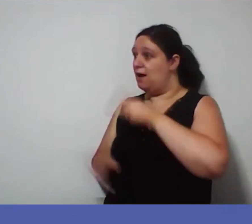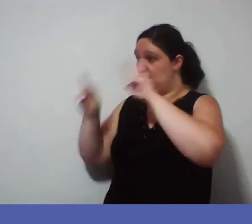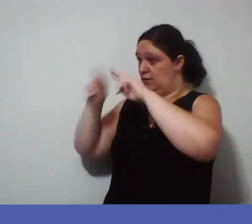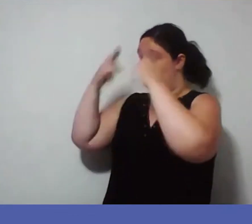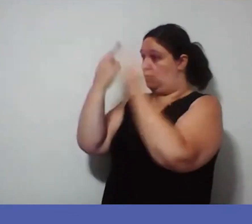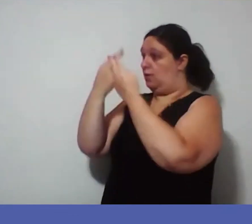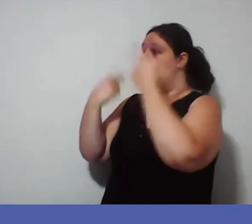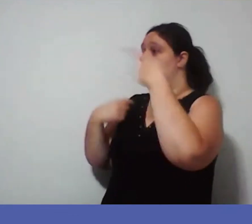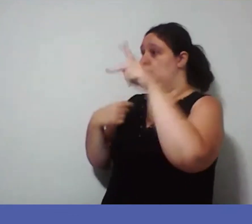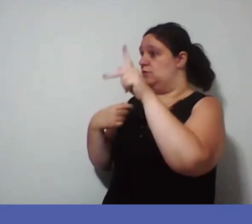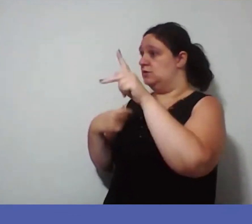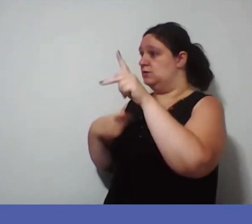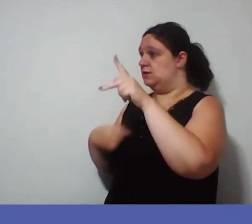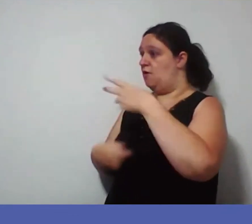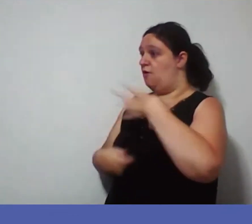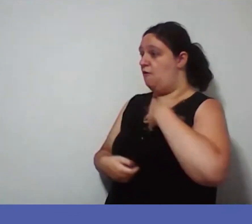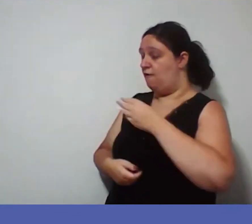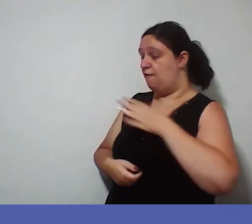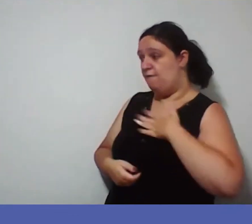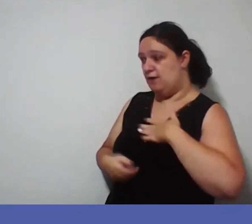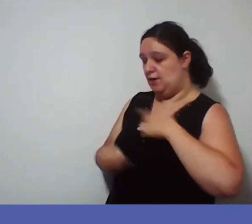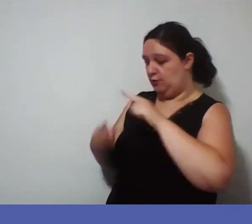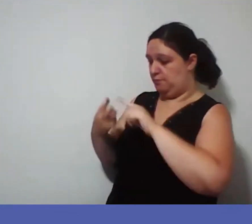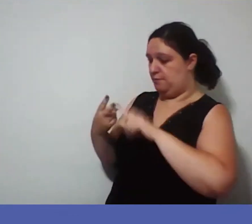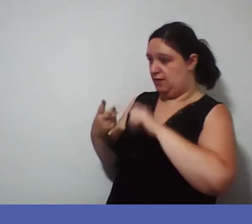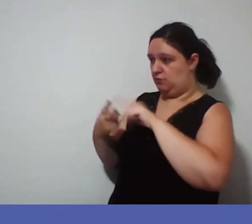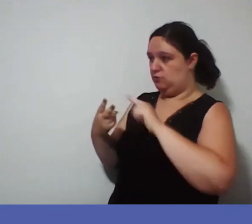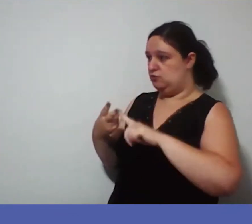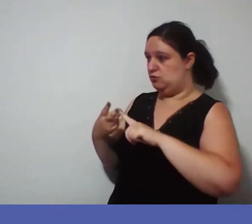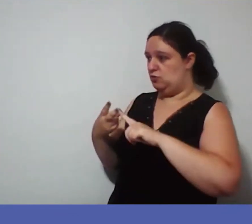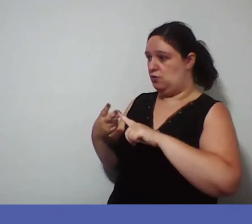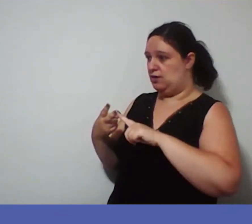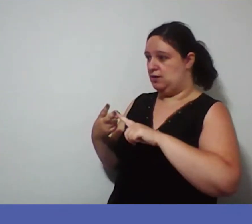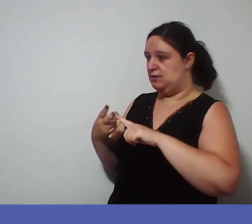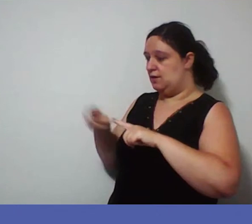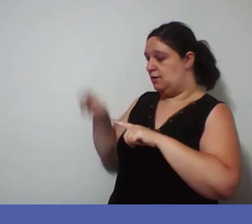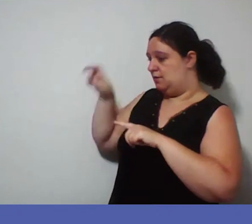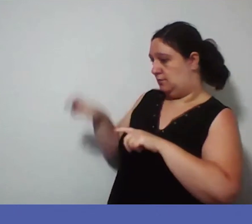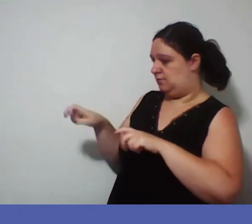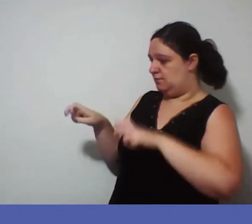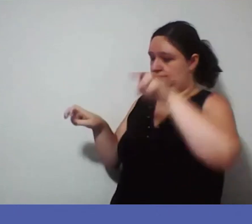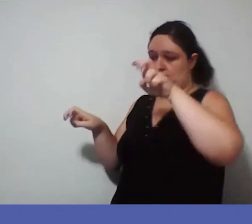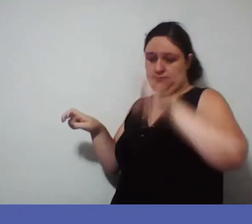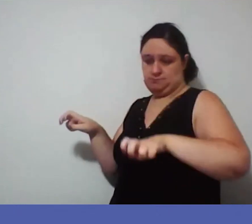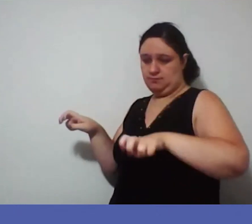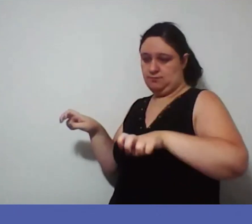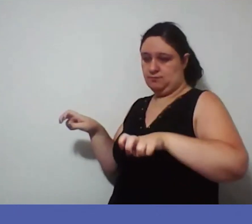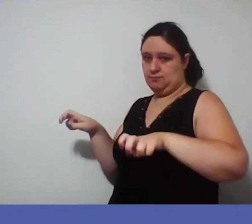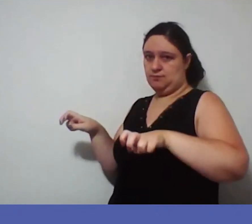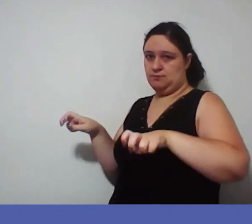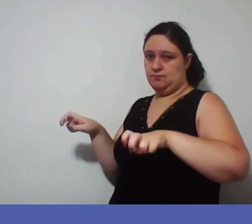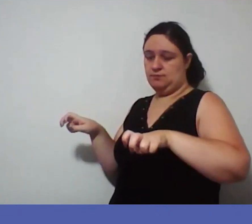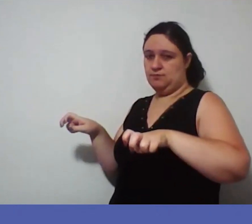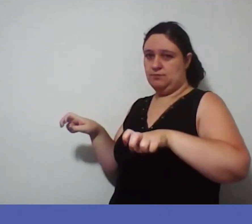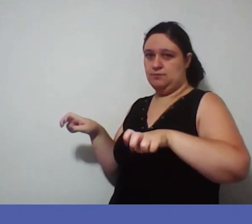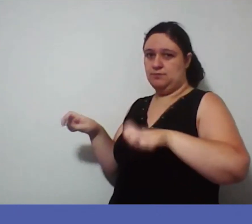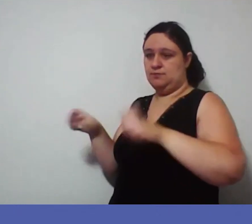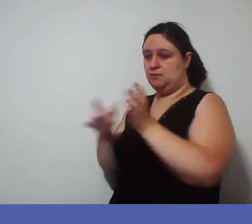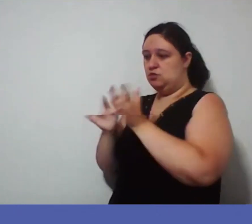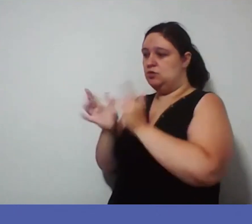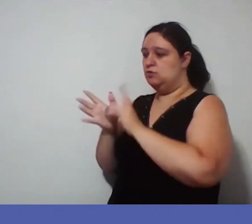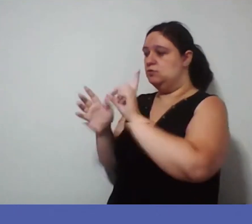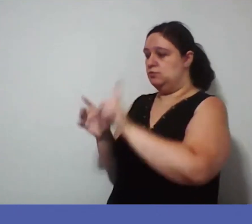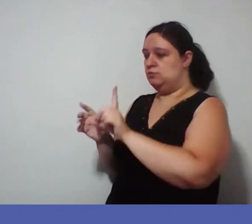esses meus filhos se assentem, um à tua direita e outro à tua esquerda. Na verdade, quem